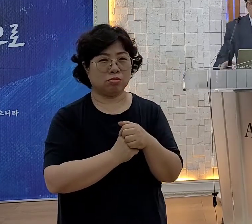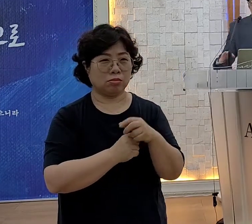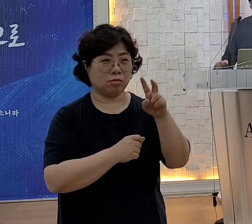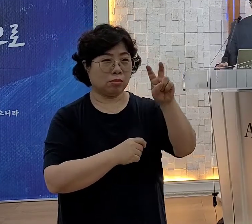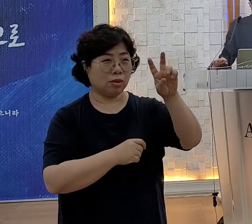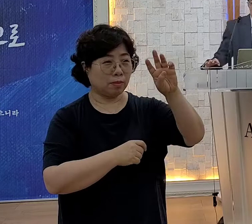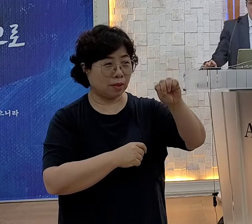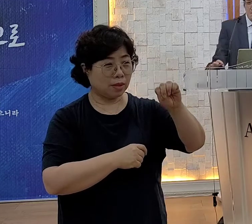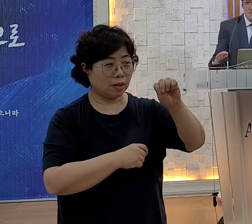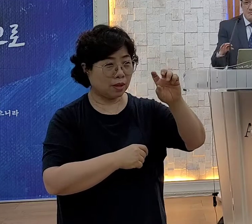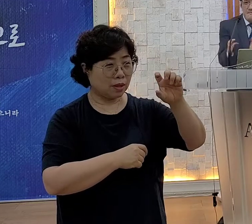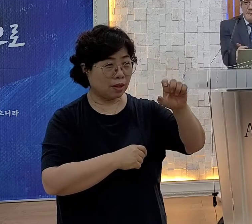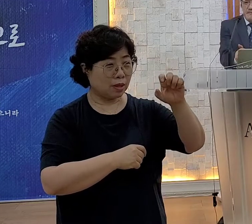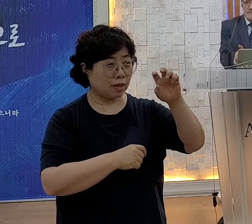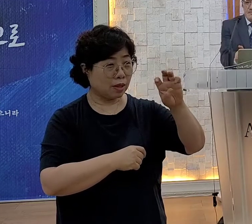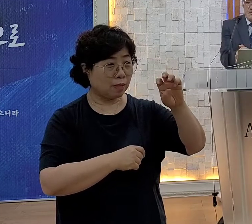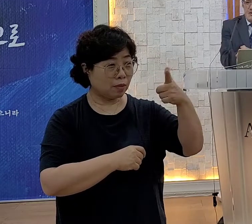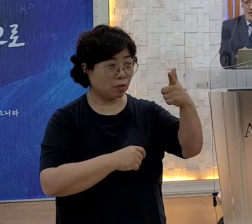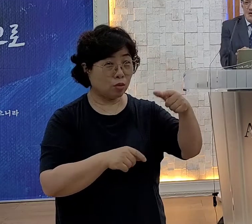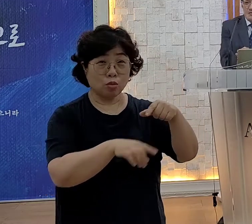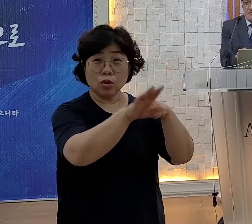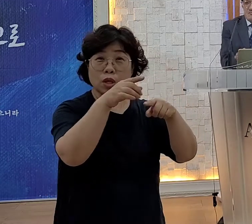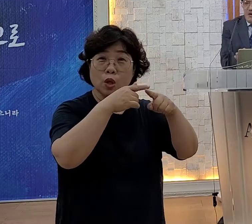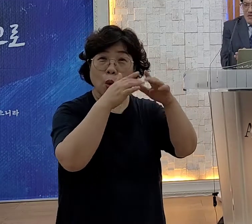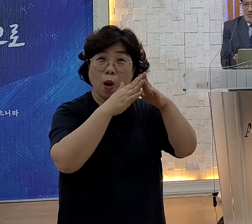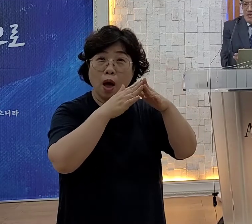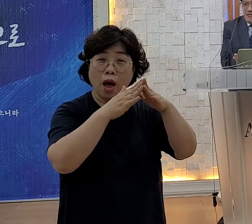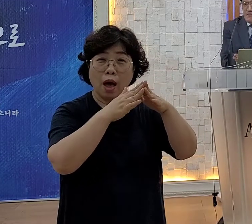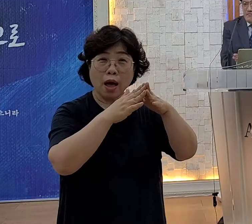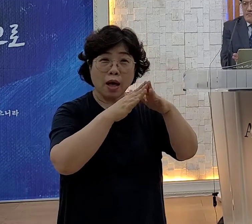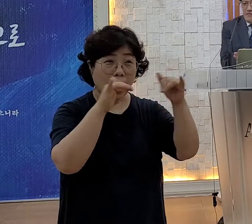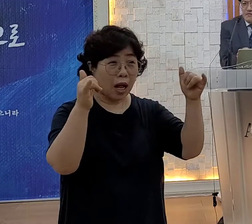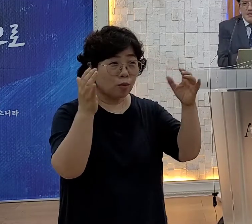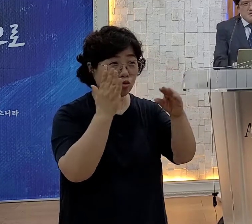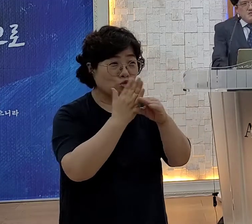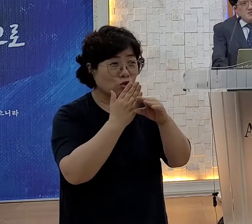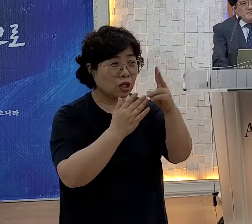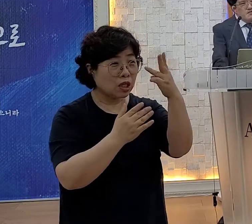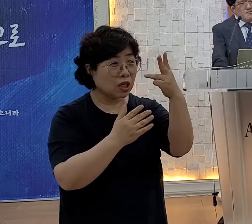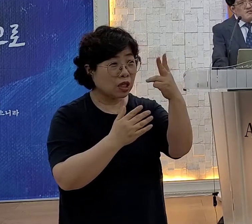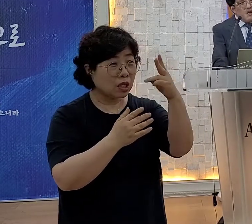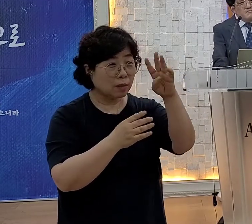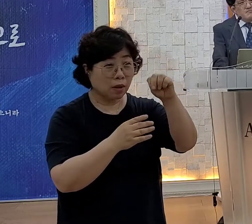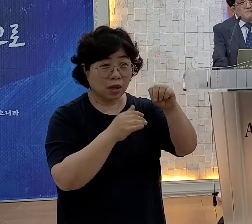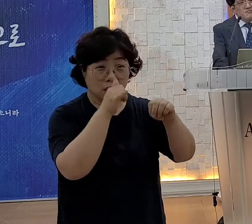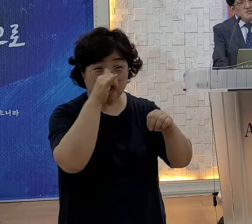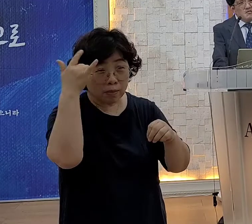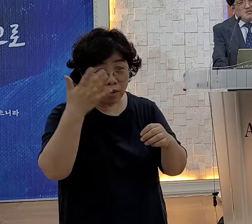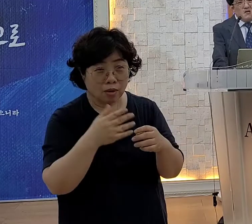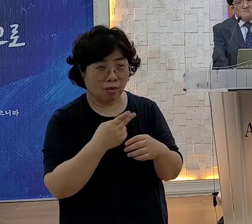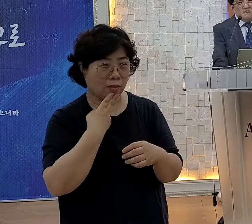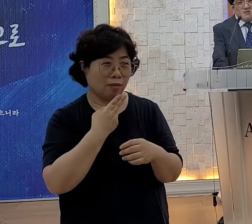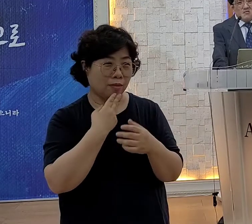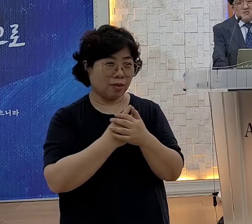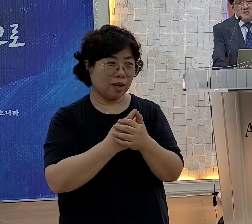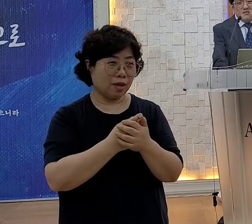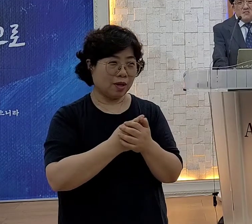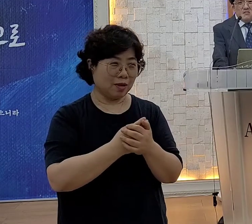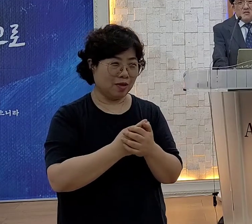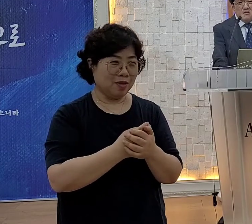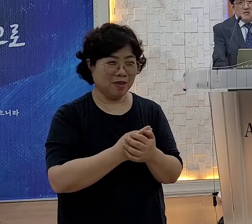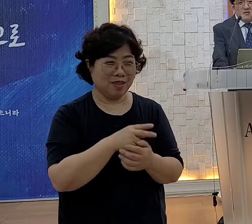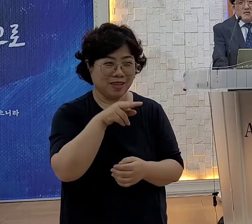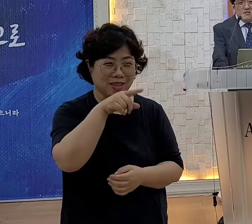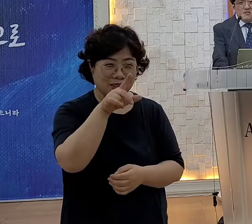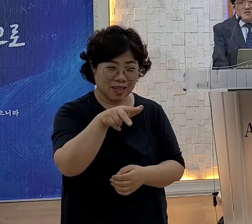여기 우리 교회가 아무리 커도 2m가 넘는 분이 안 계시잖아요. 근데 2m 36cm, 서장훈이보다 더